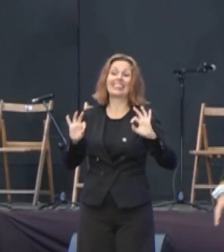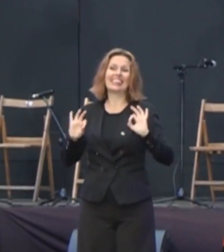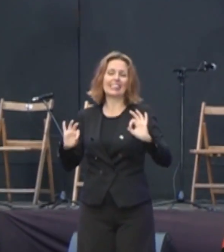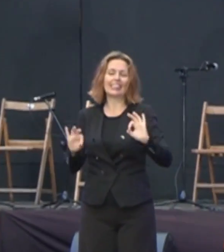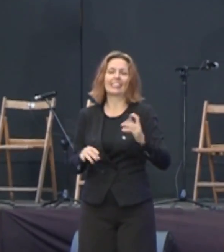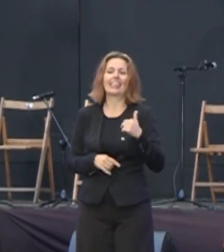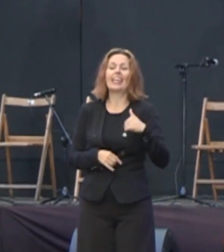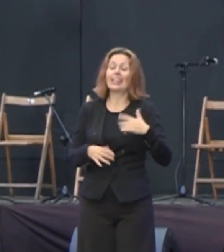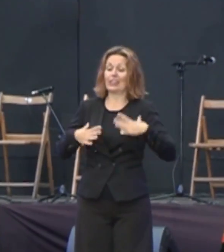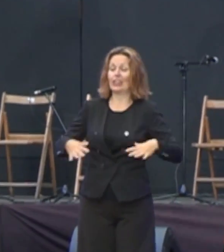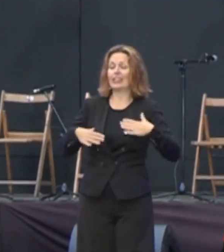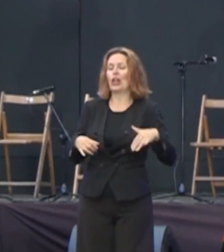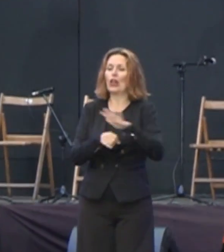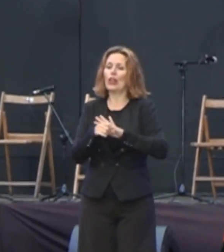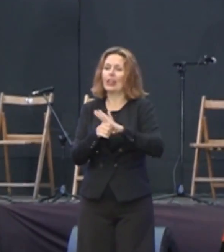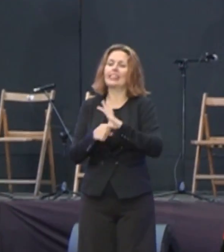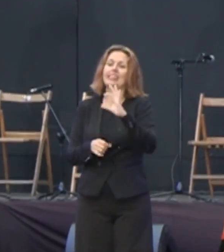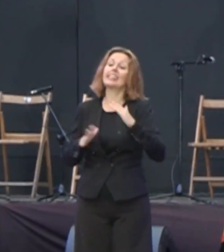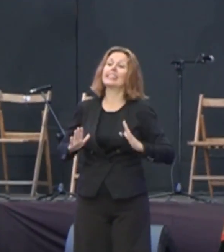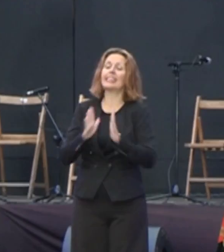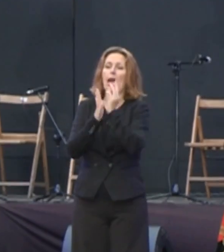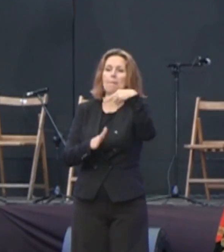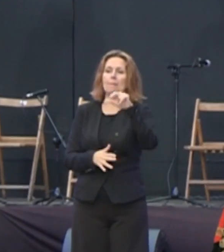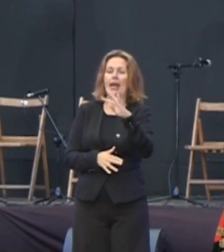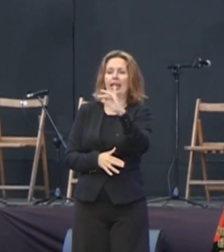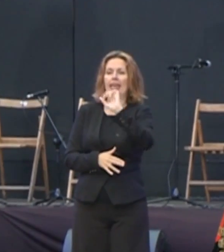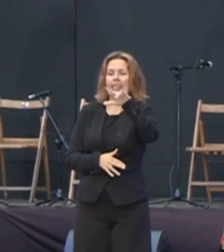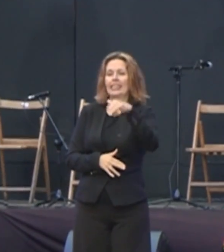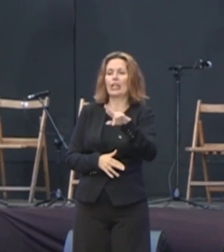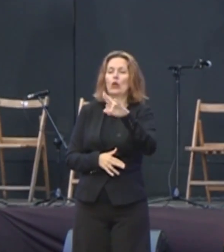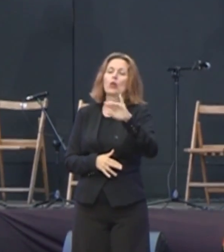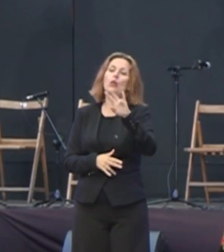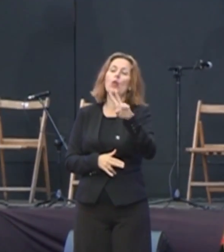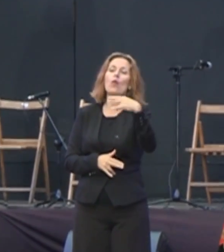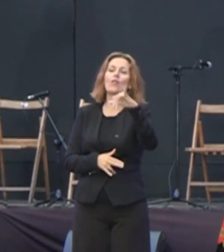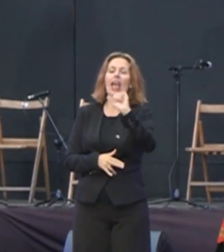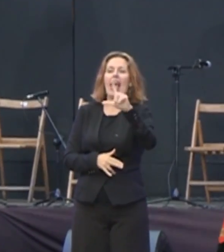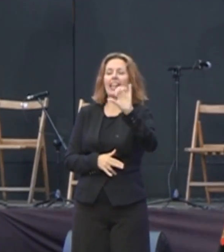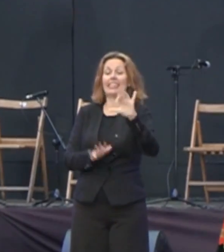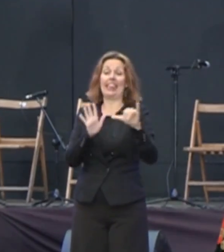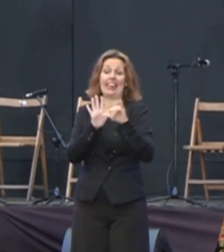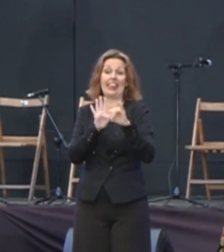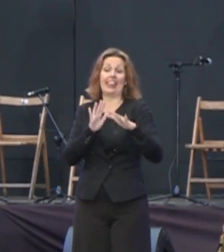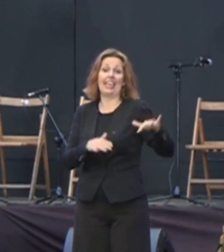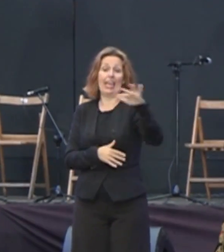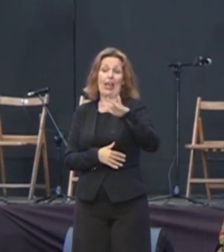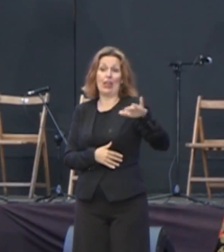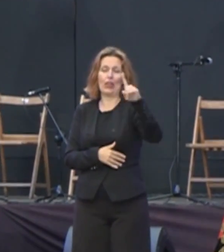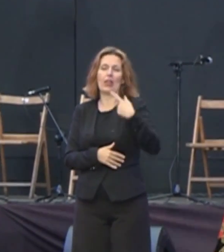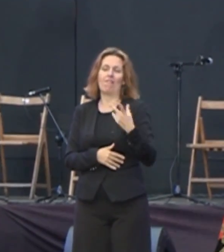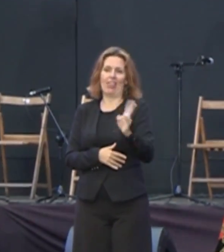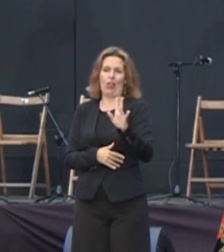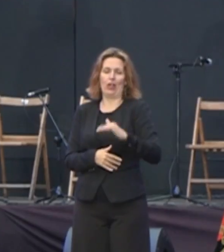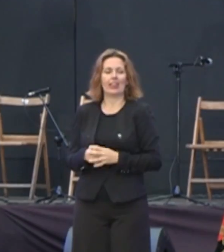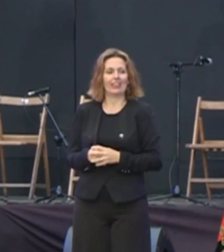concretamente procede de la localidad ribereña de San Martín de Rubiales, a medio camino entre Roa y Peñafiel, cerquita ya de la linde con